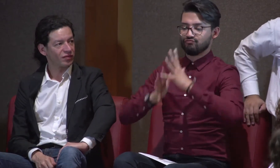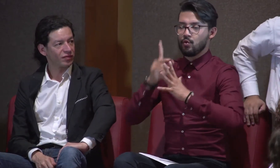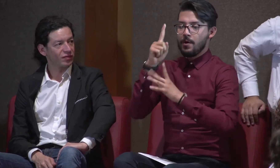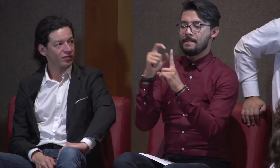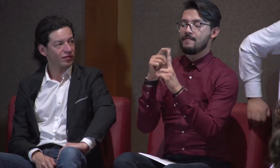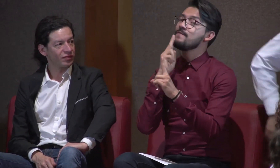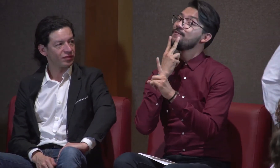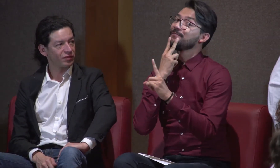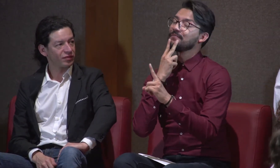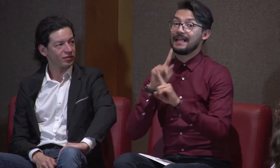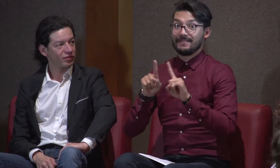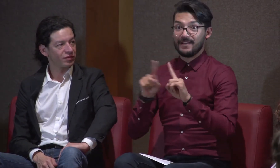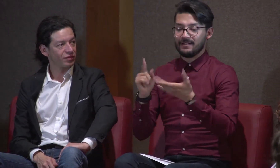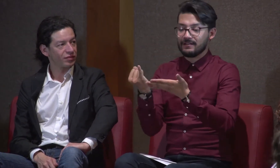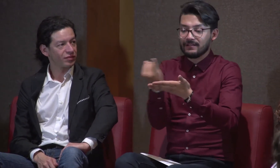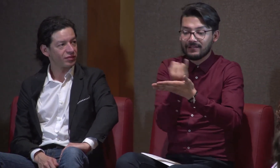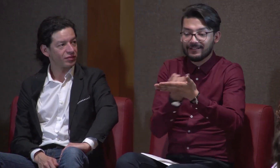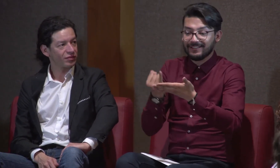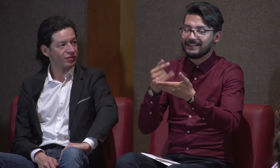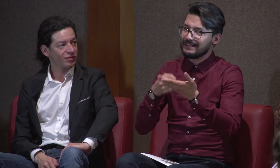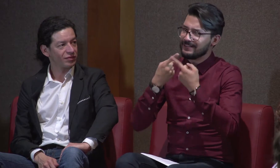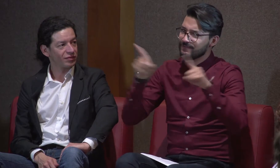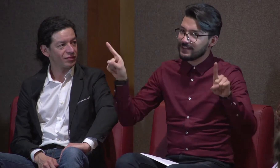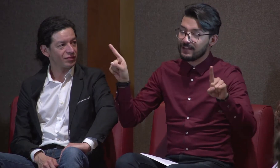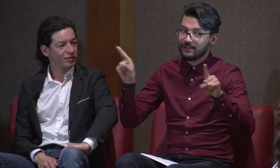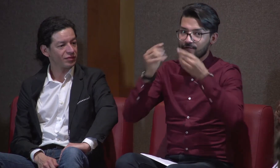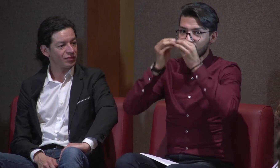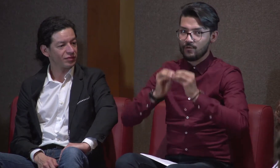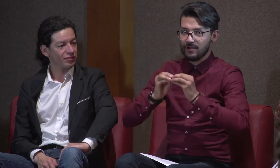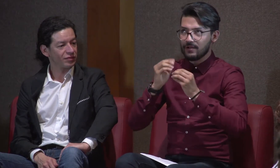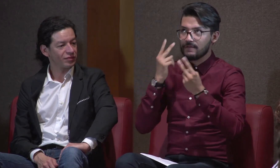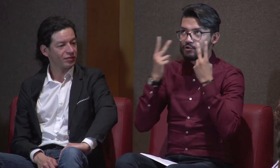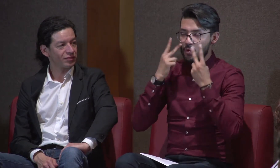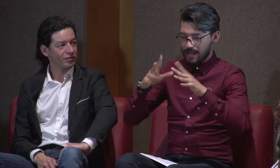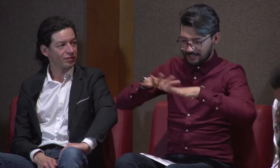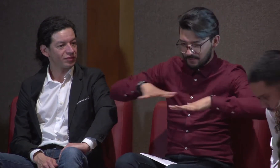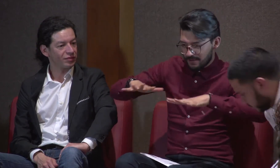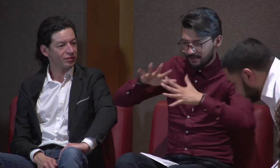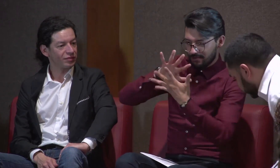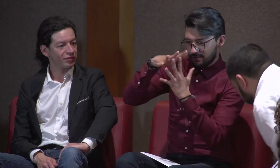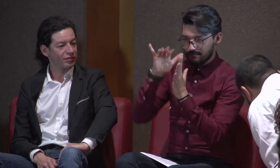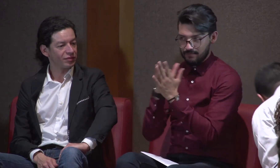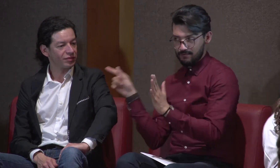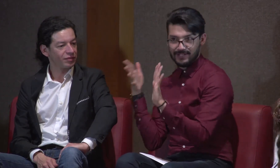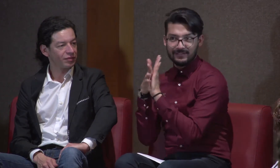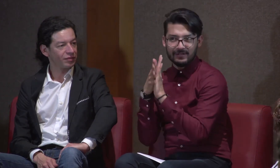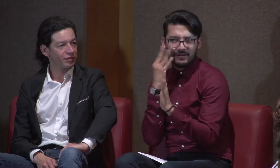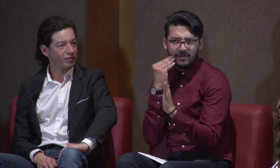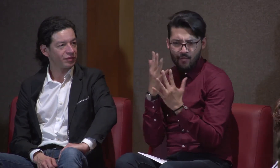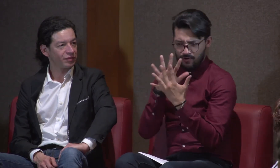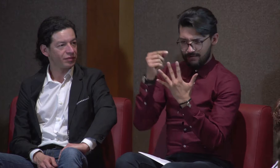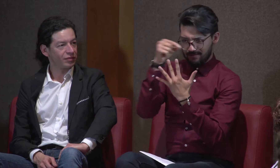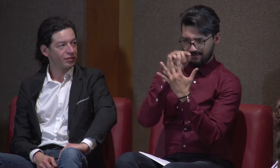ejemplo, donde se diseña para una sola palabra un vocabulario, todo este proceso de diseño y de ilustración es diferente, porque la lengua